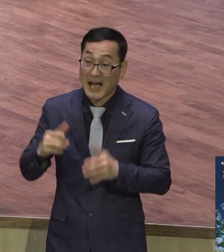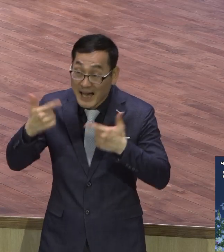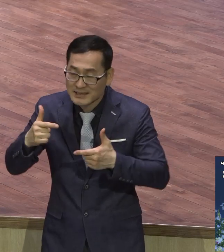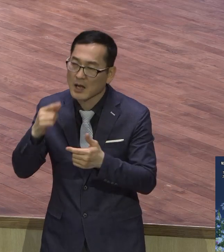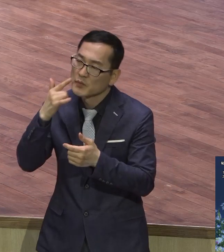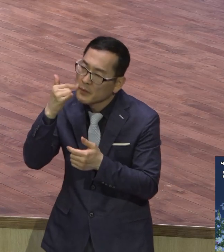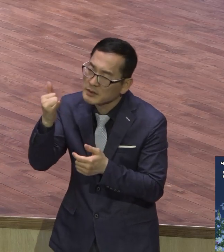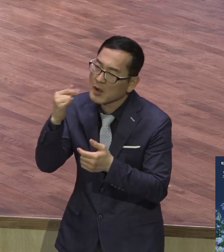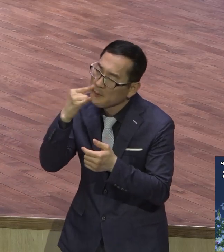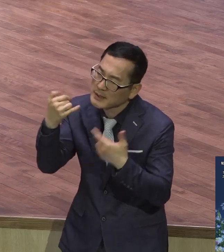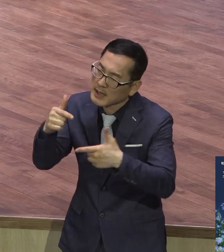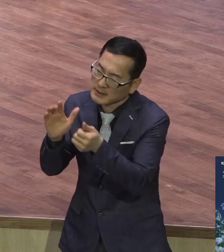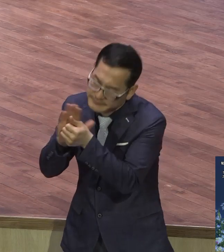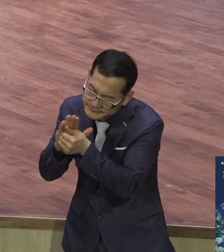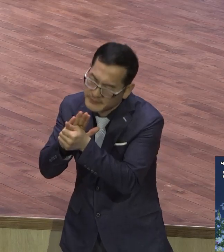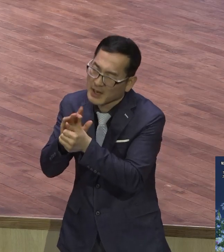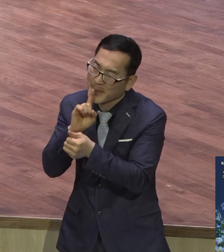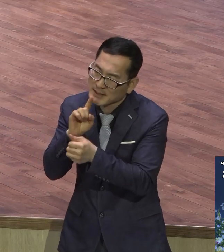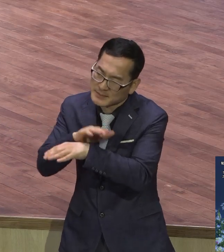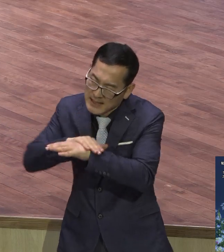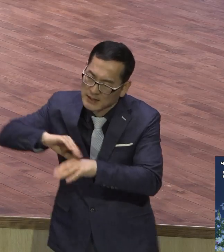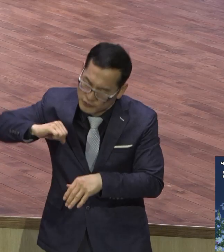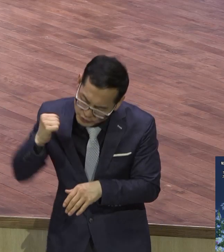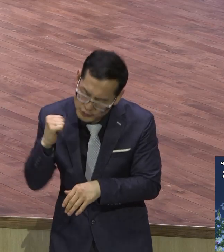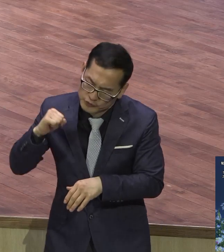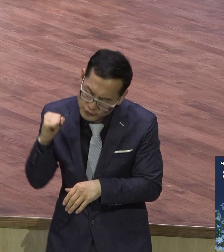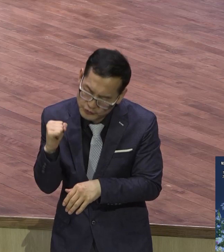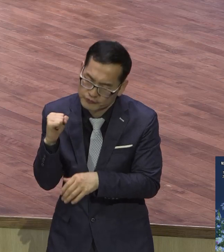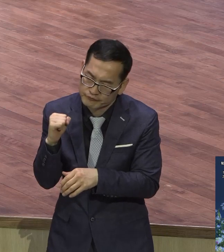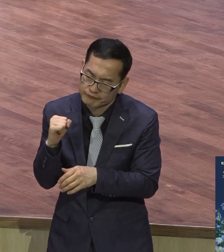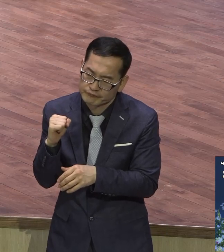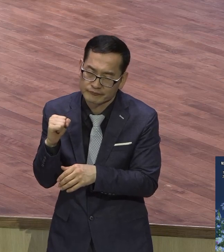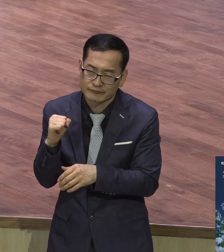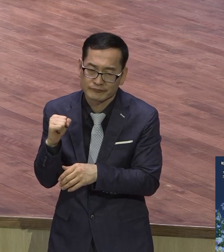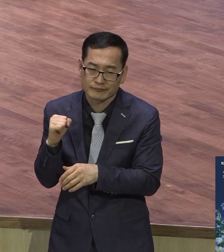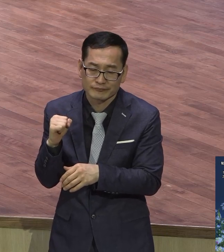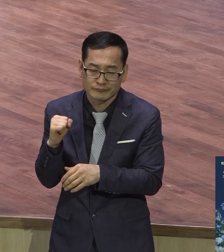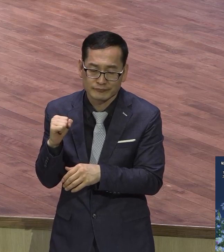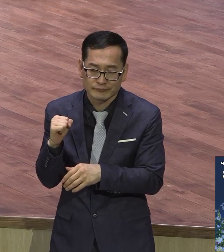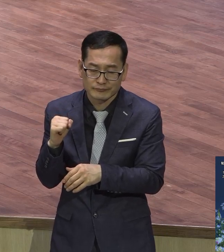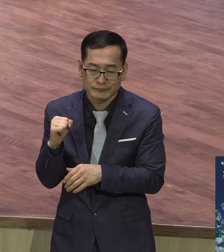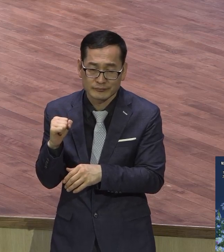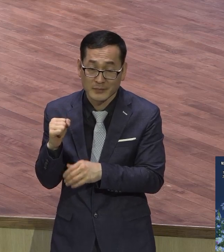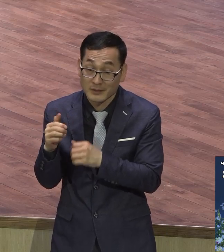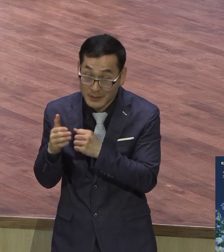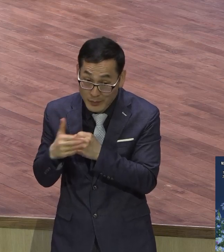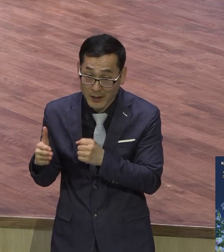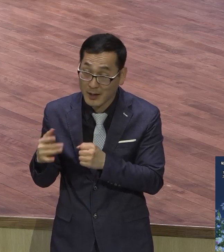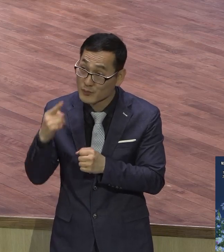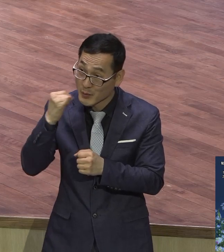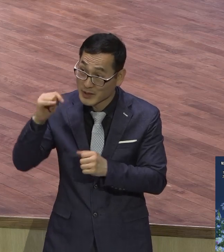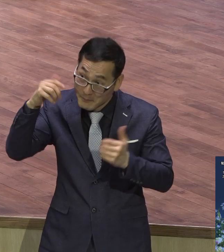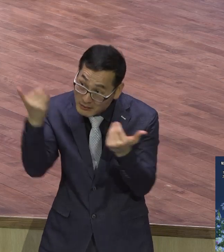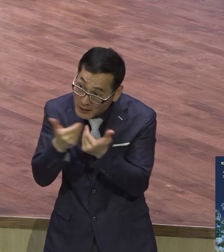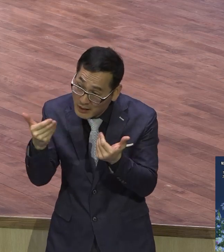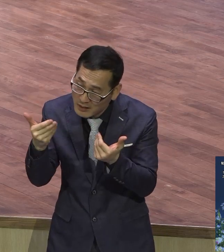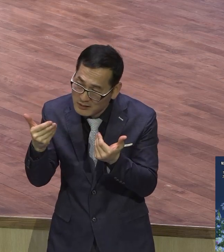부모님의 말씀을 거역한 지가 한번도 없는 청년이라 하는 수 없이 부모가